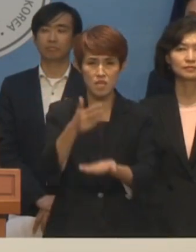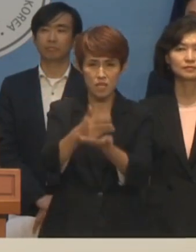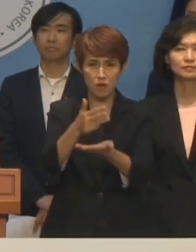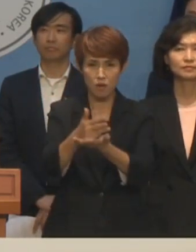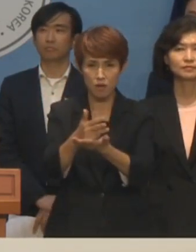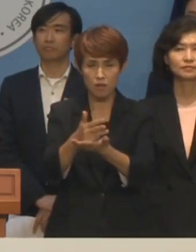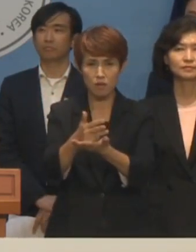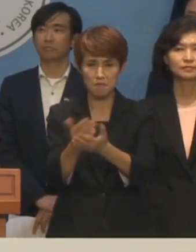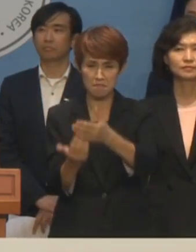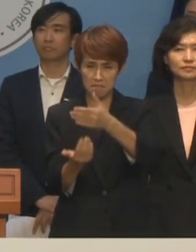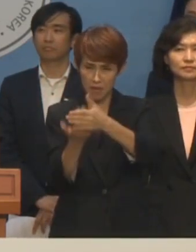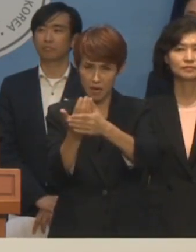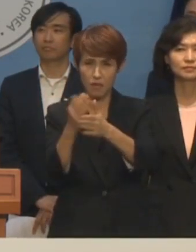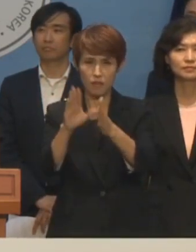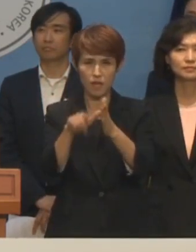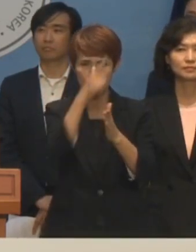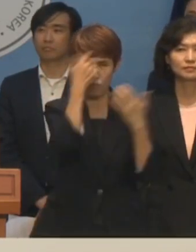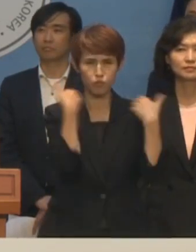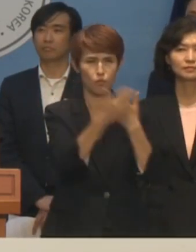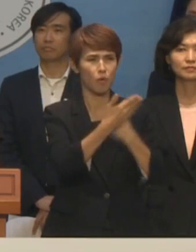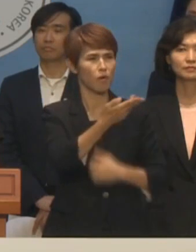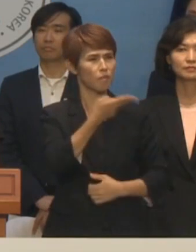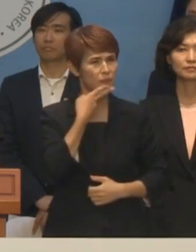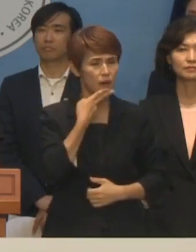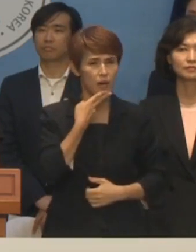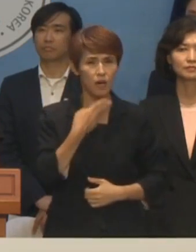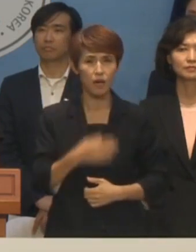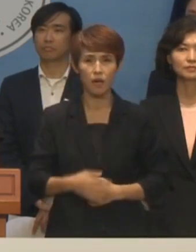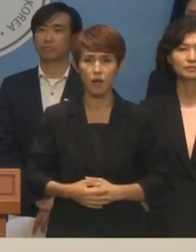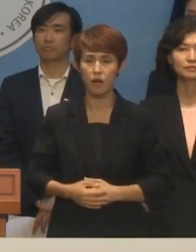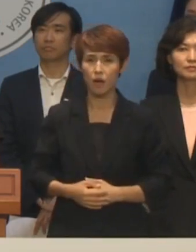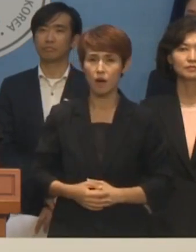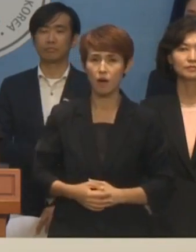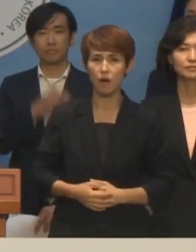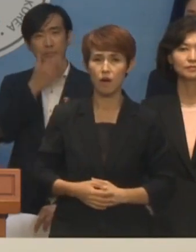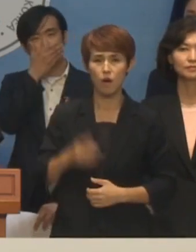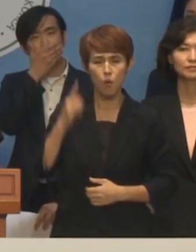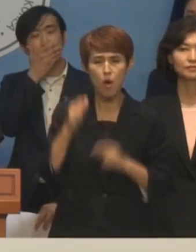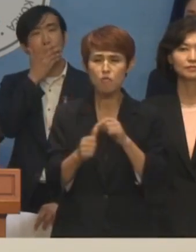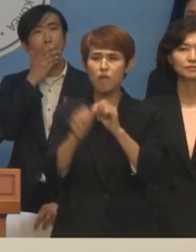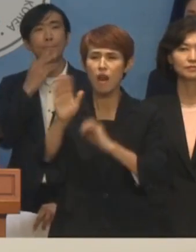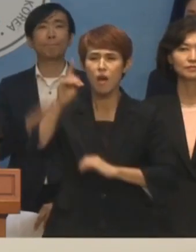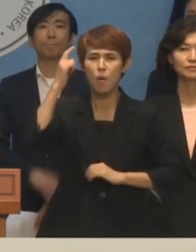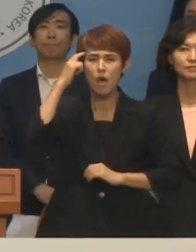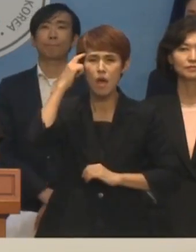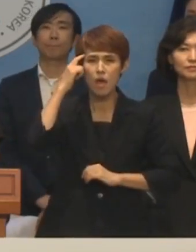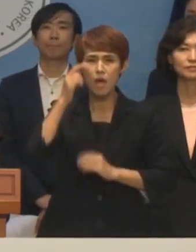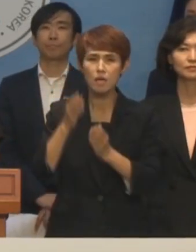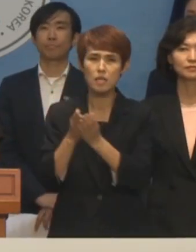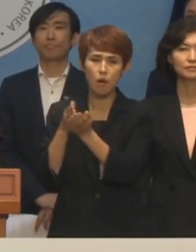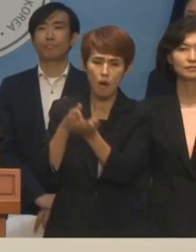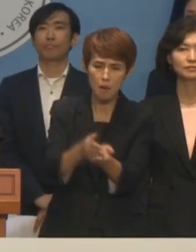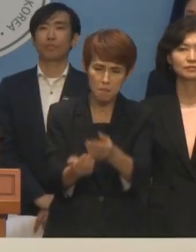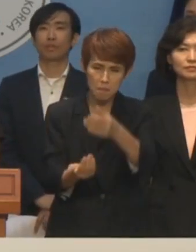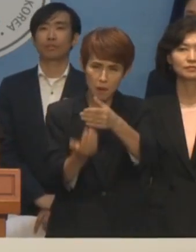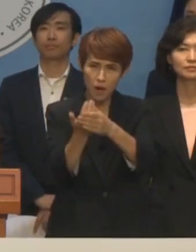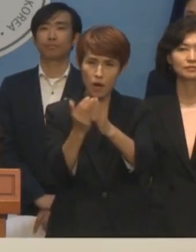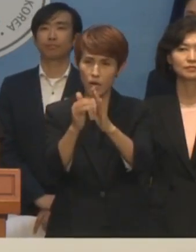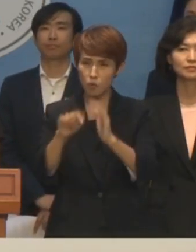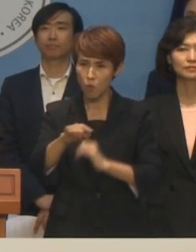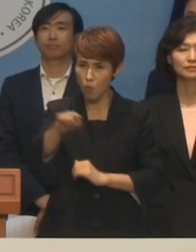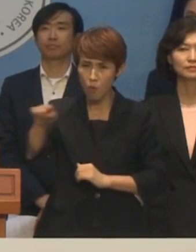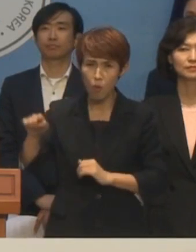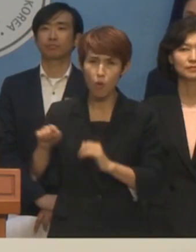유가족의 절규가, 왜 구하지 않았냐는 세월호 참사 유가족의 외침이 한 글자도 바뀌지 않고